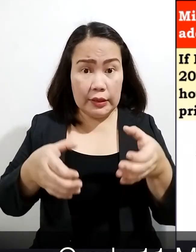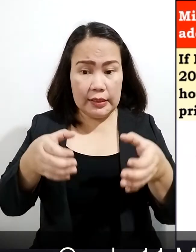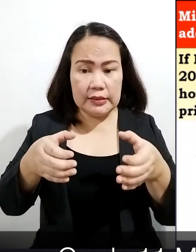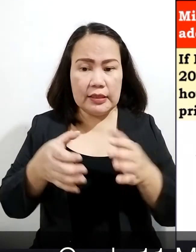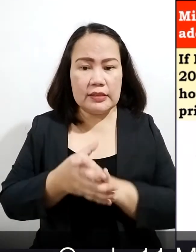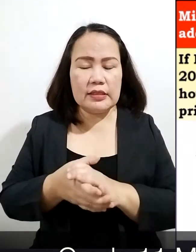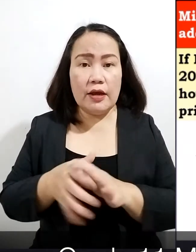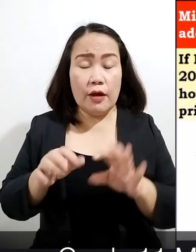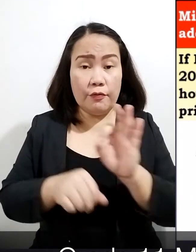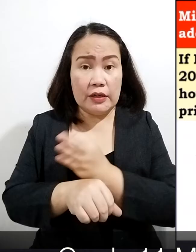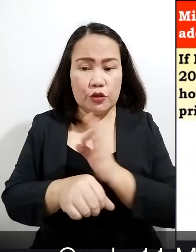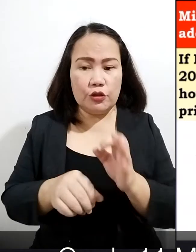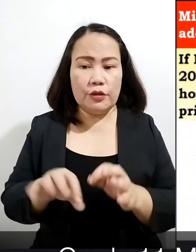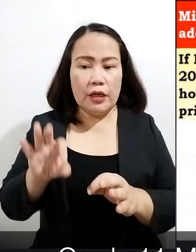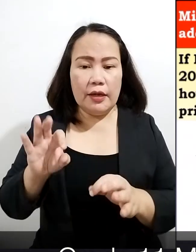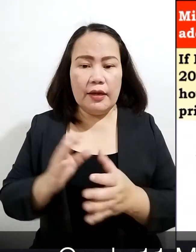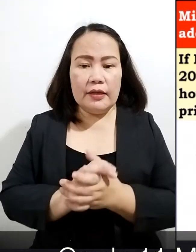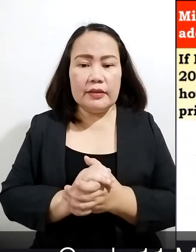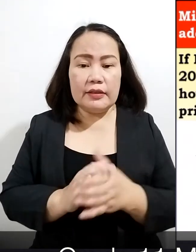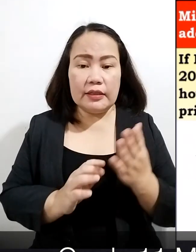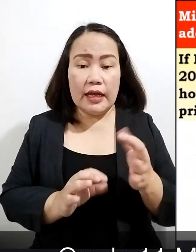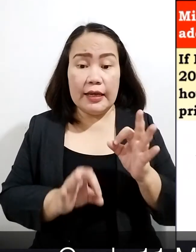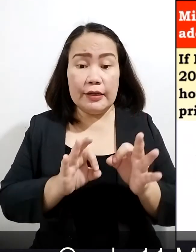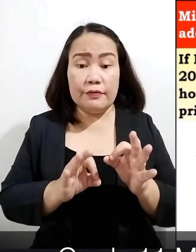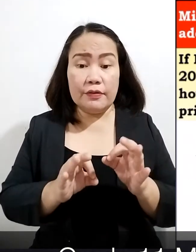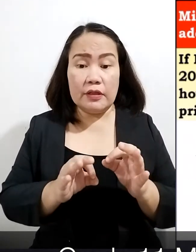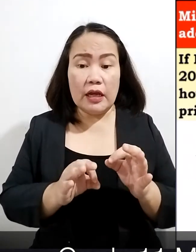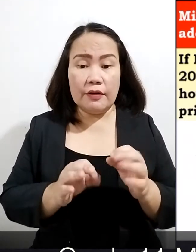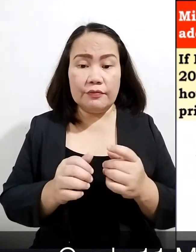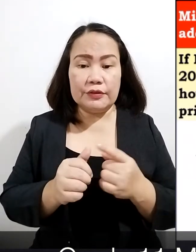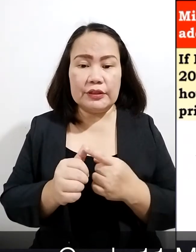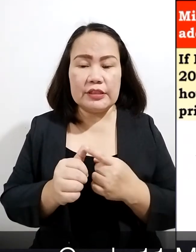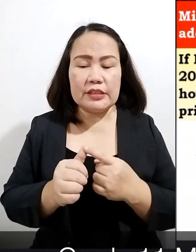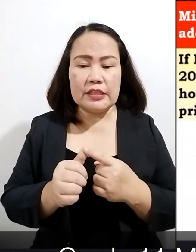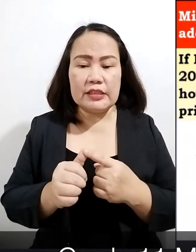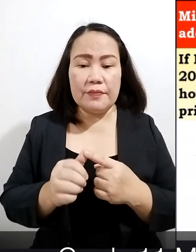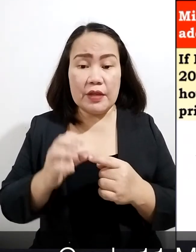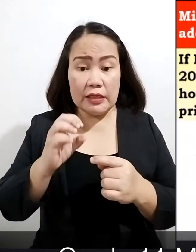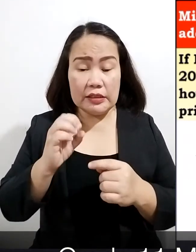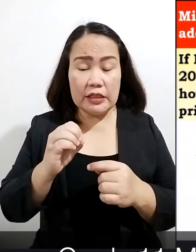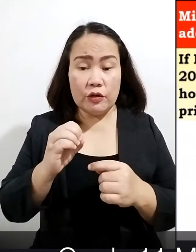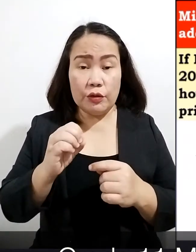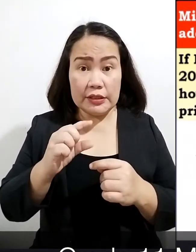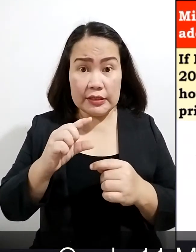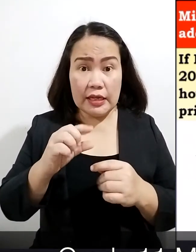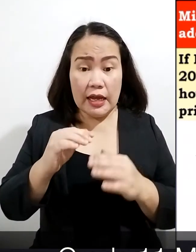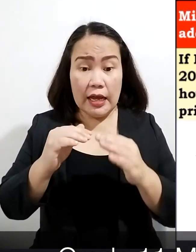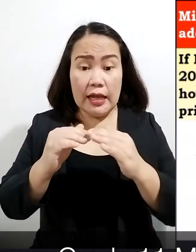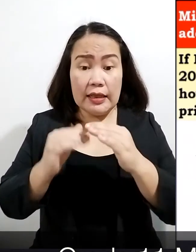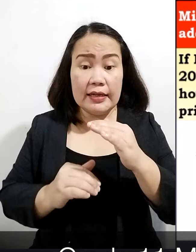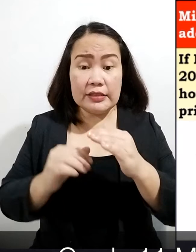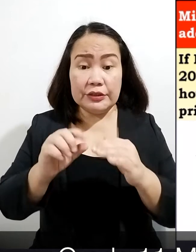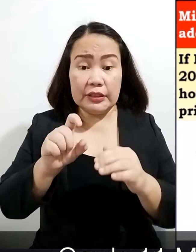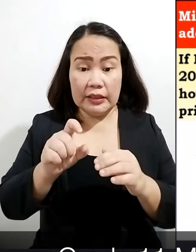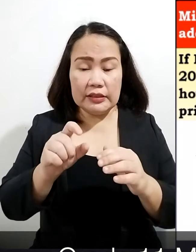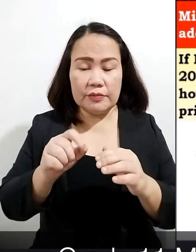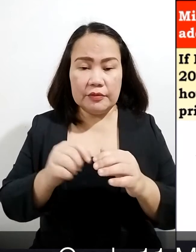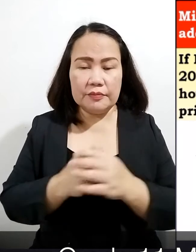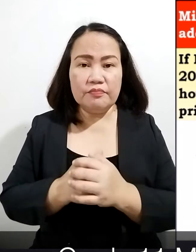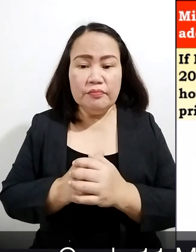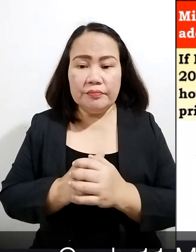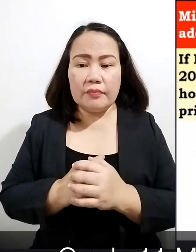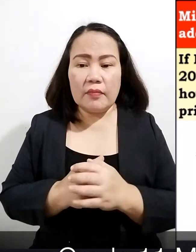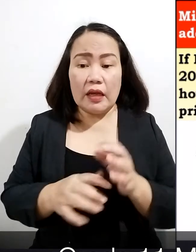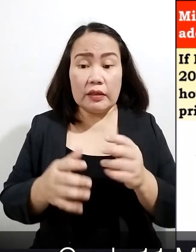than 0 but less than or equal to 20, ang babayaran mo lang ay 150. Ang ikalawa naman ay